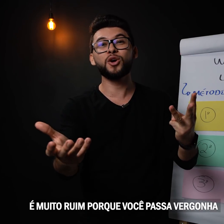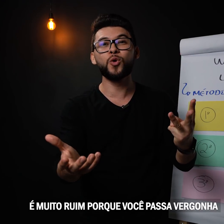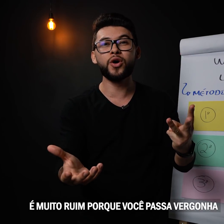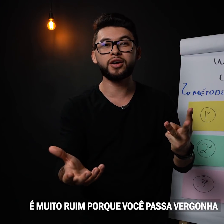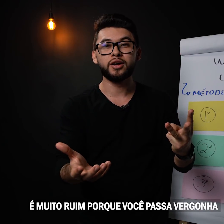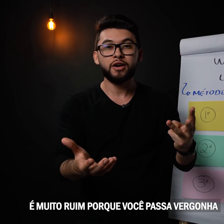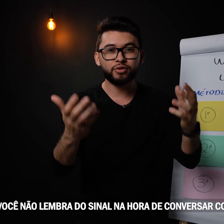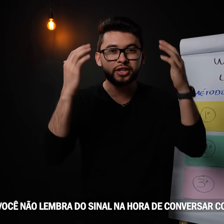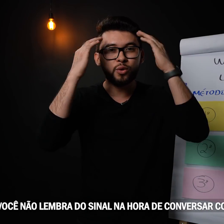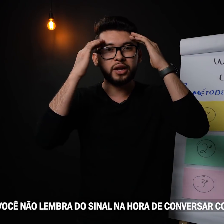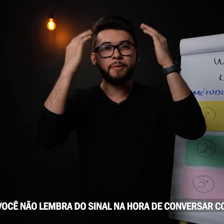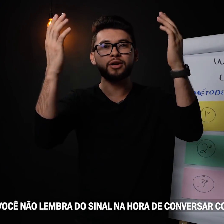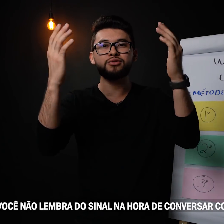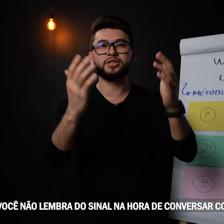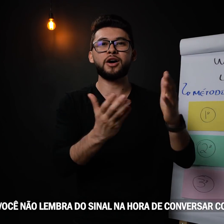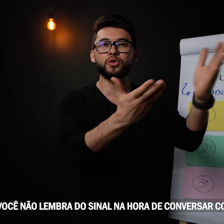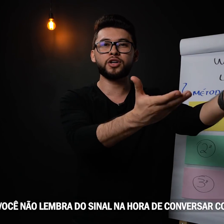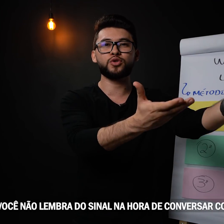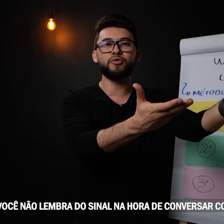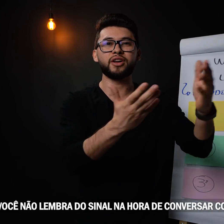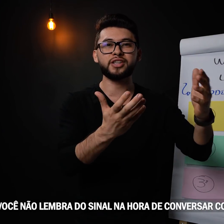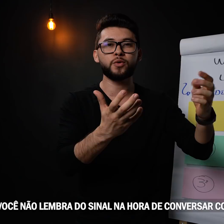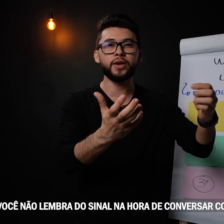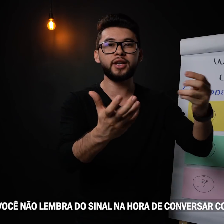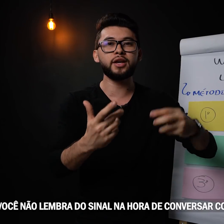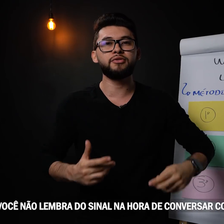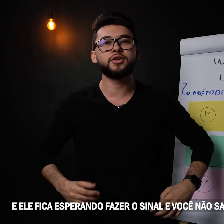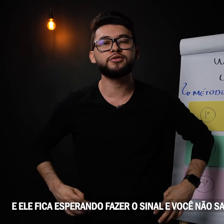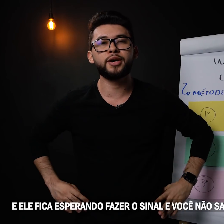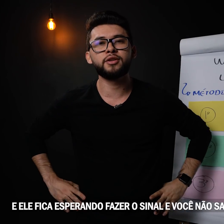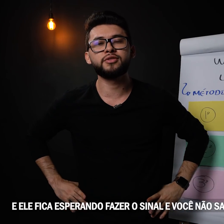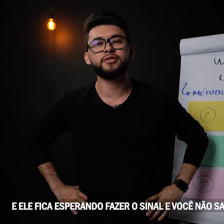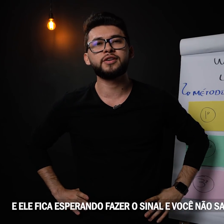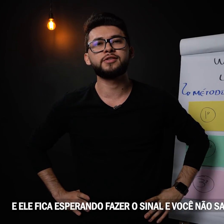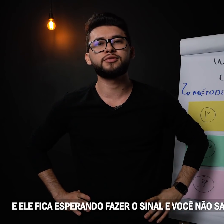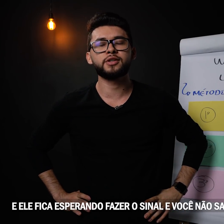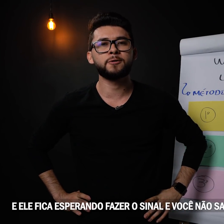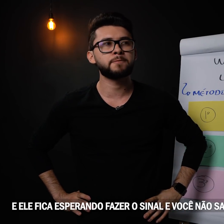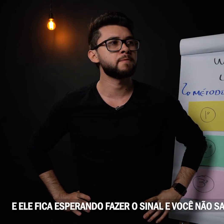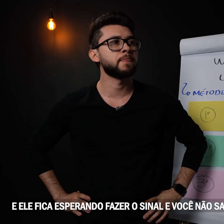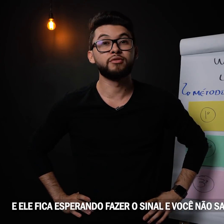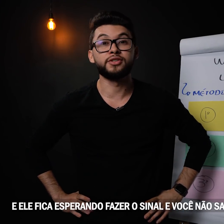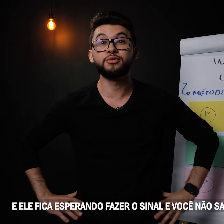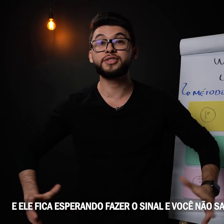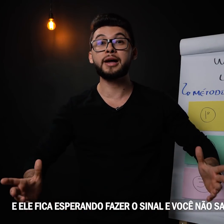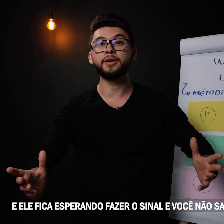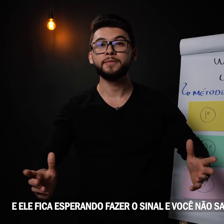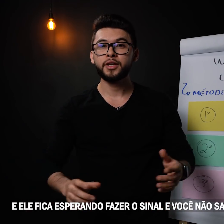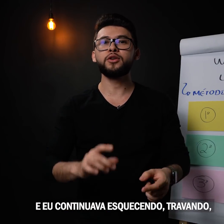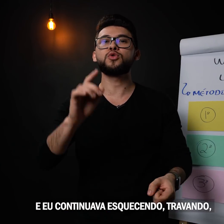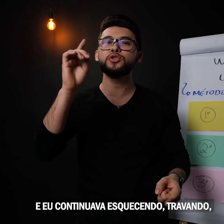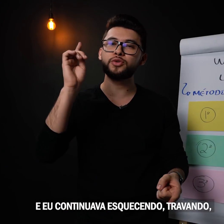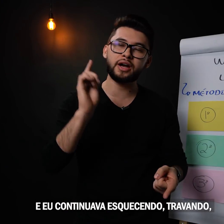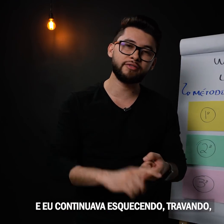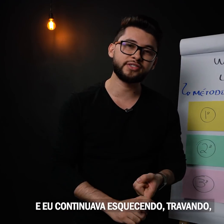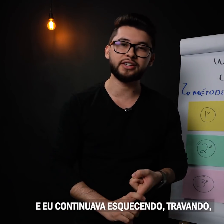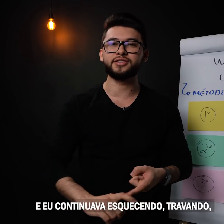vergonha. Você não lembra do sinal na hora de conversar com ele e ele fica esperando você fazer o sinal. E você não sabe. E eu continuava